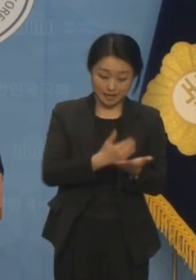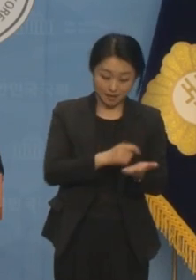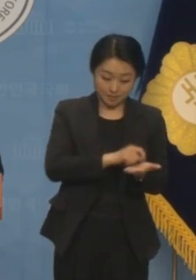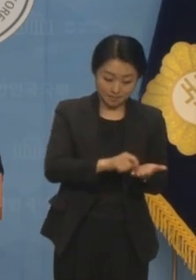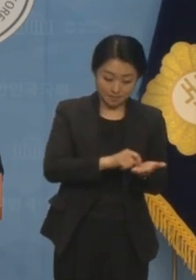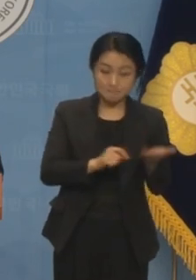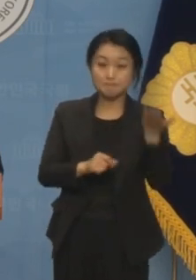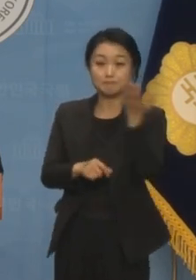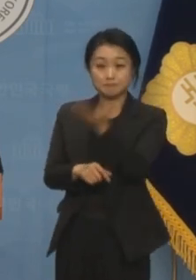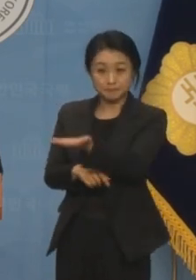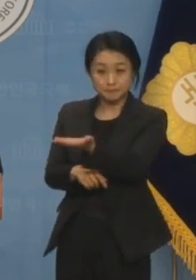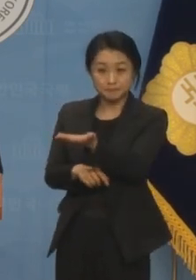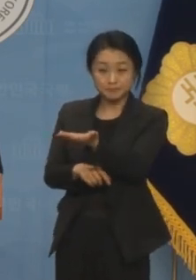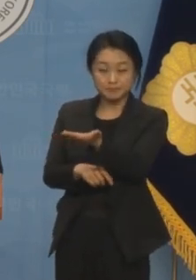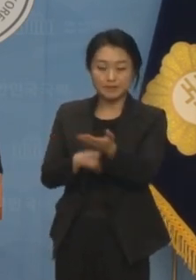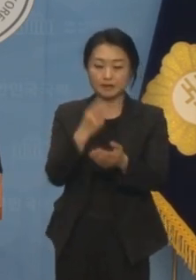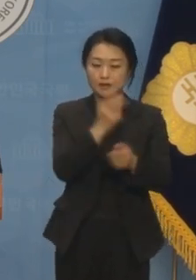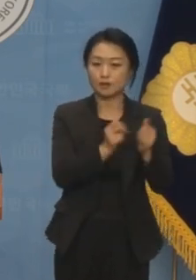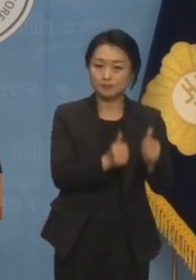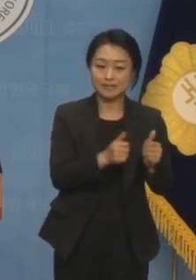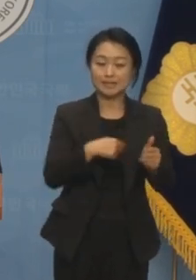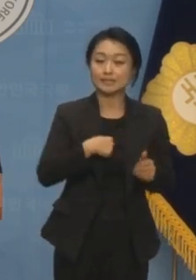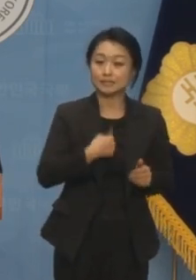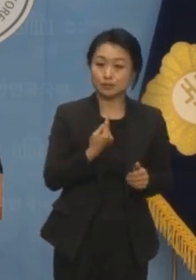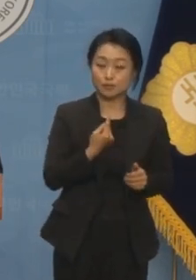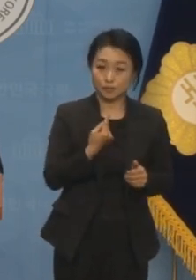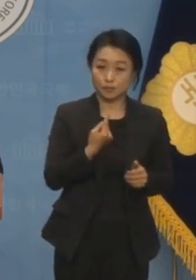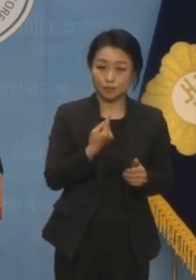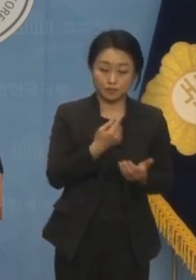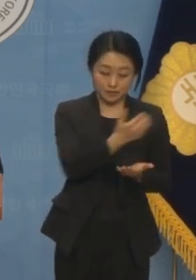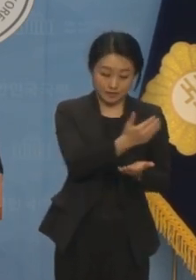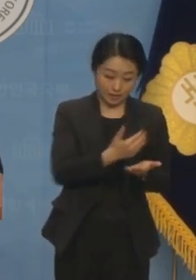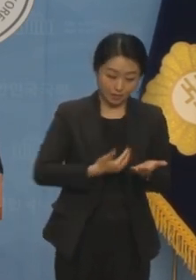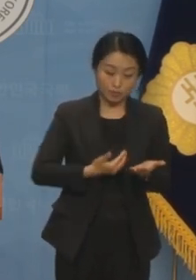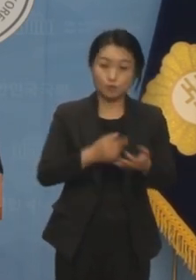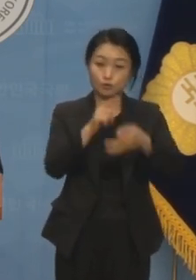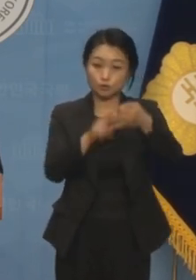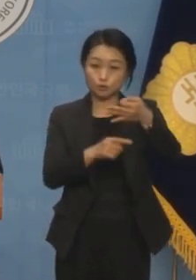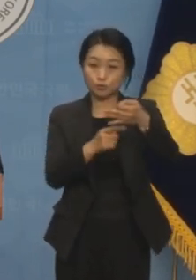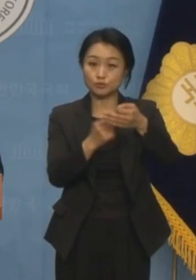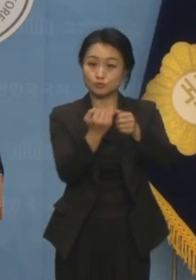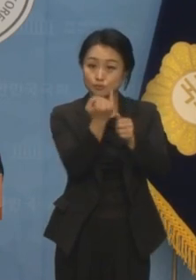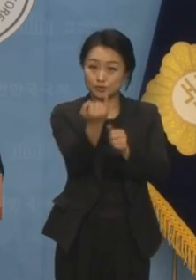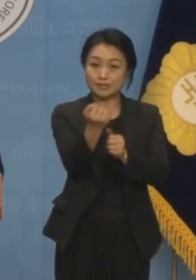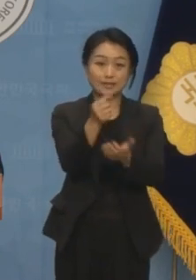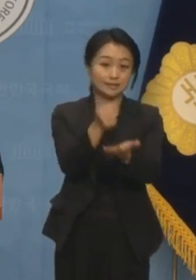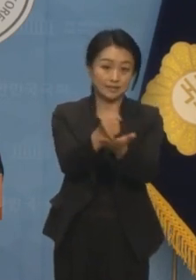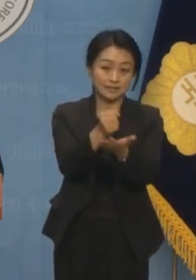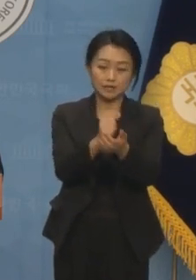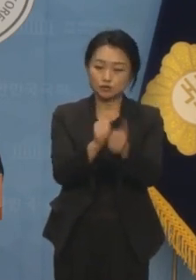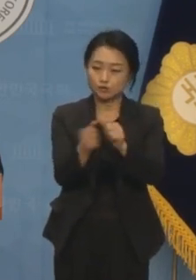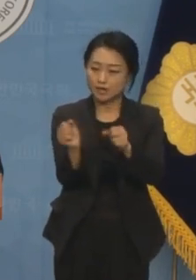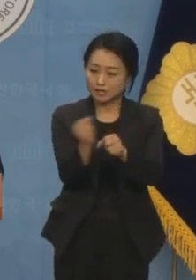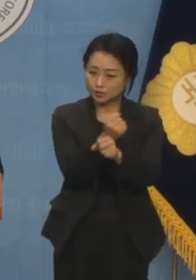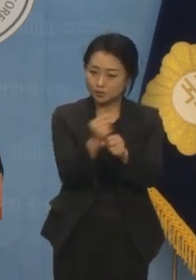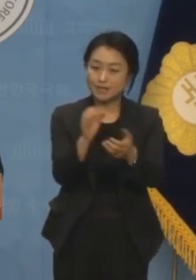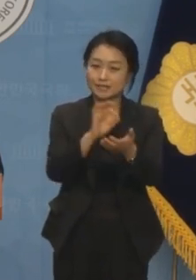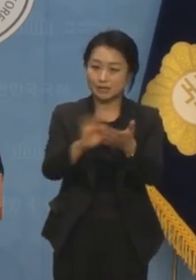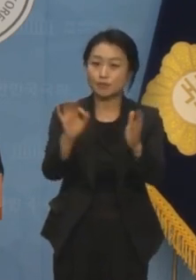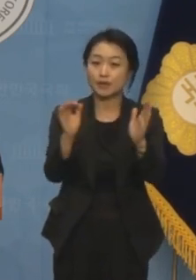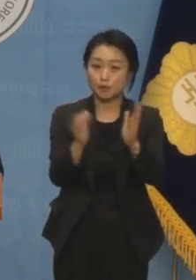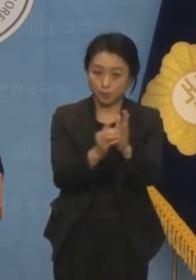썼습니다. 검찰이 자신들의 입으로 김 여사 계좌가 주가 조작에